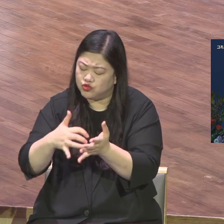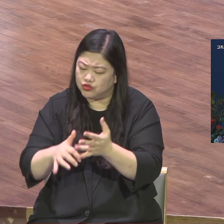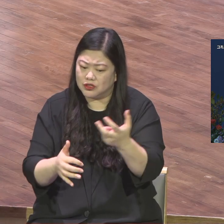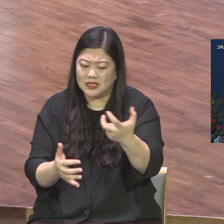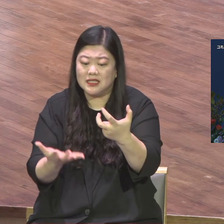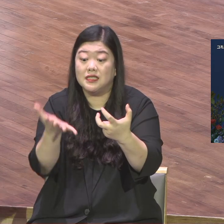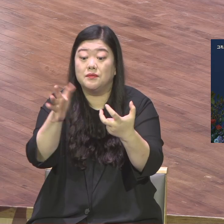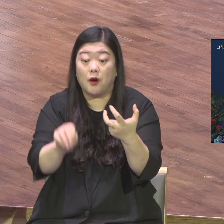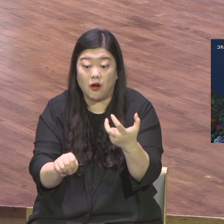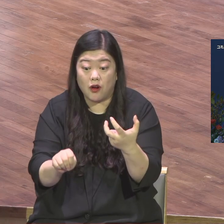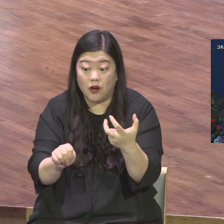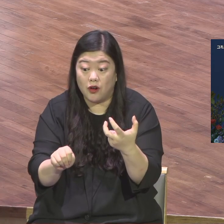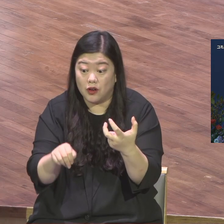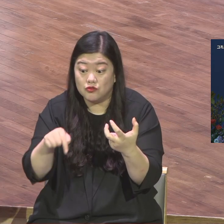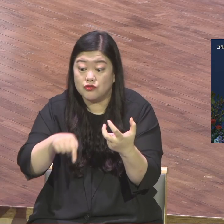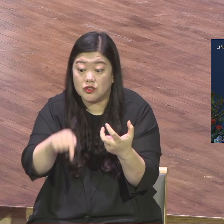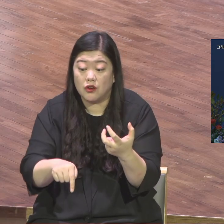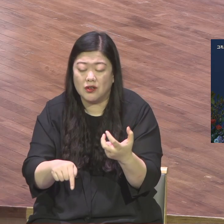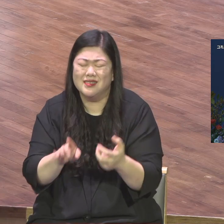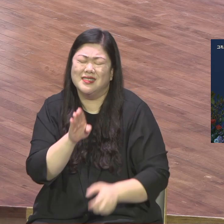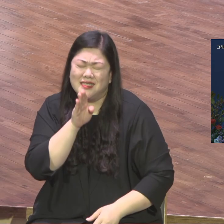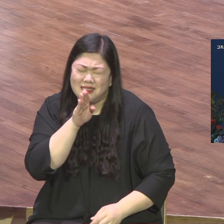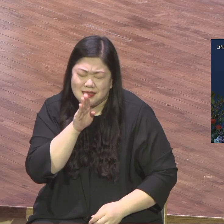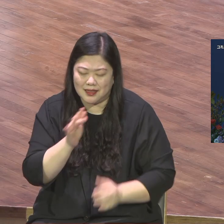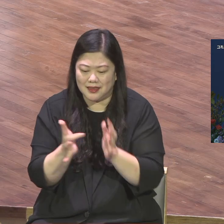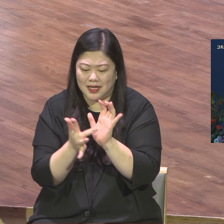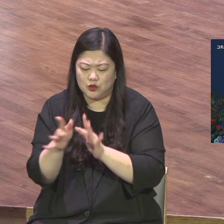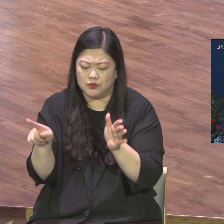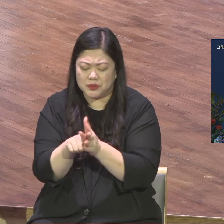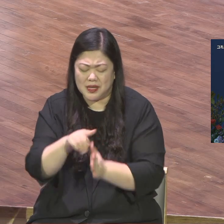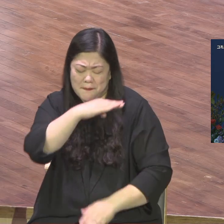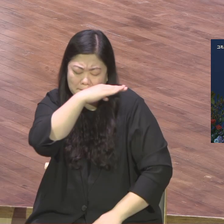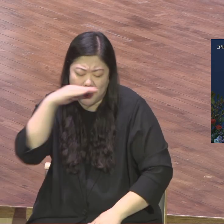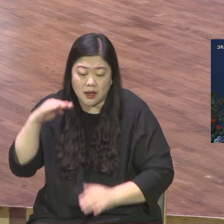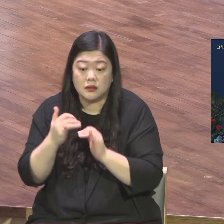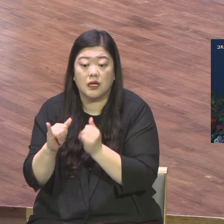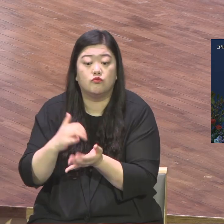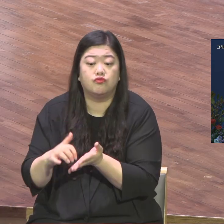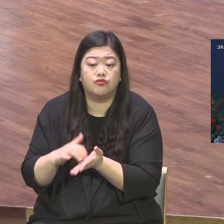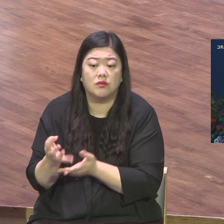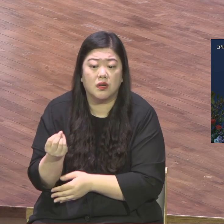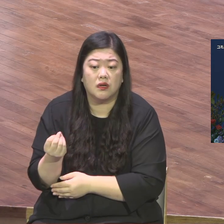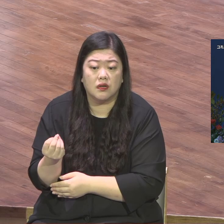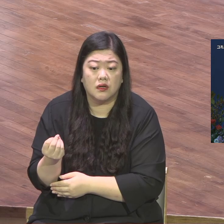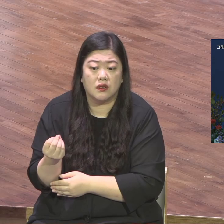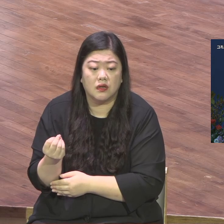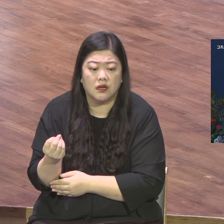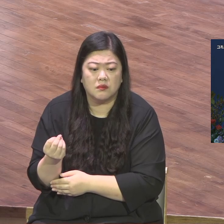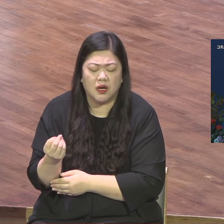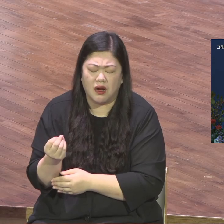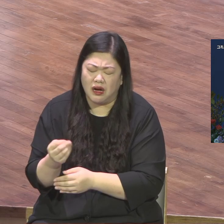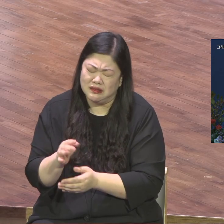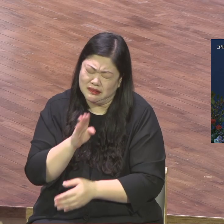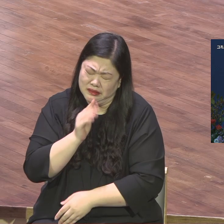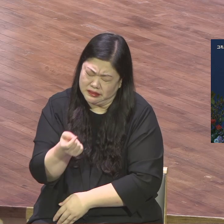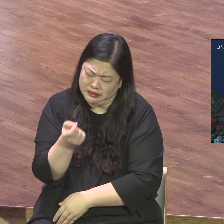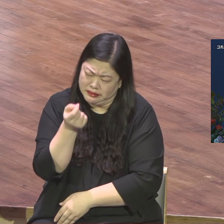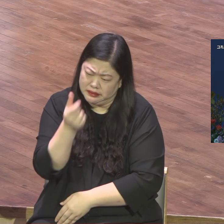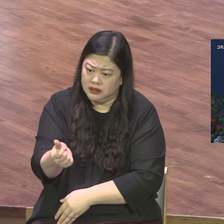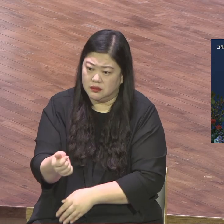얼마나 되겠다고 계산이 나옵니까? 얼마 안 돼요. 천에 하나 만에 하나 있을까